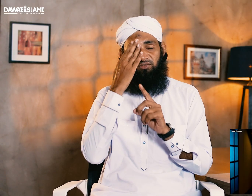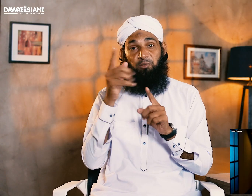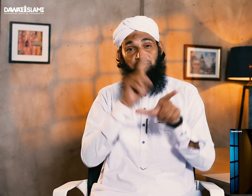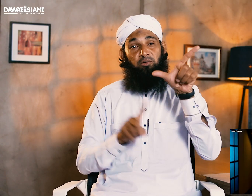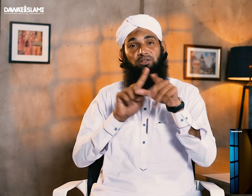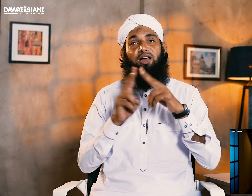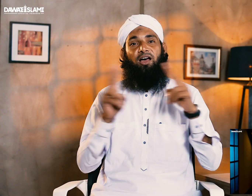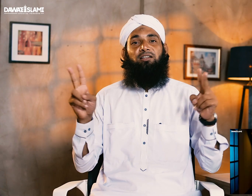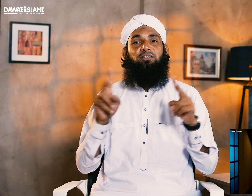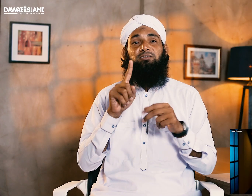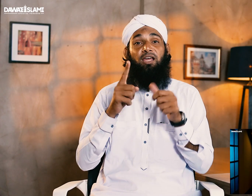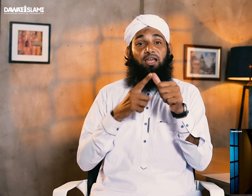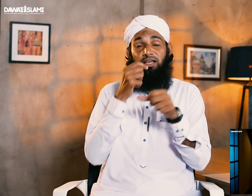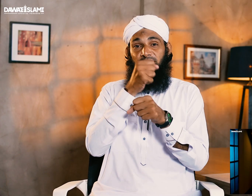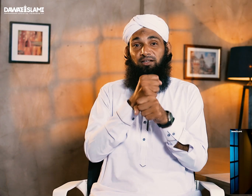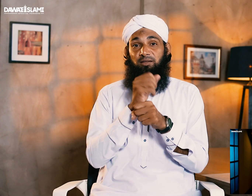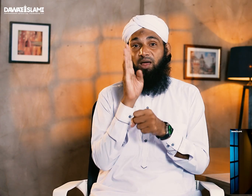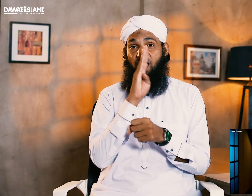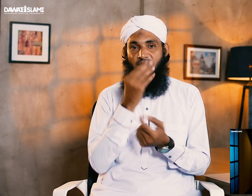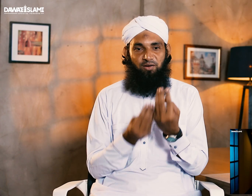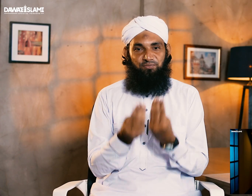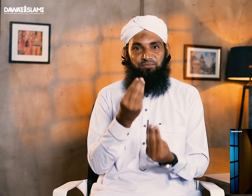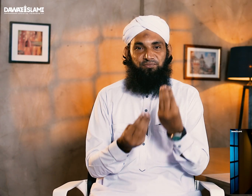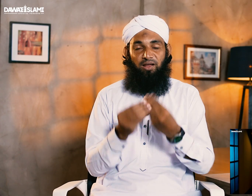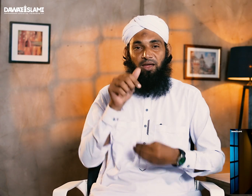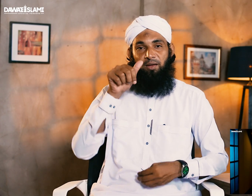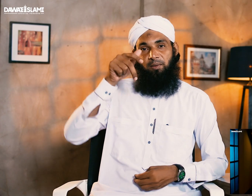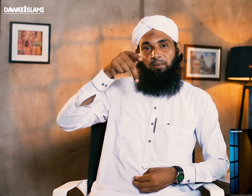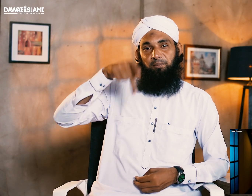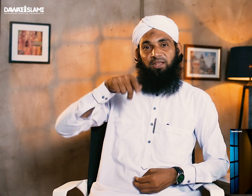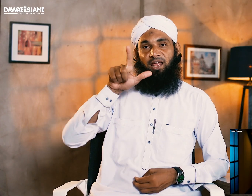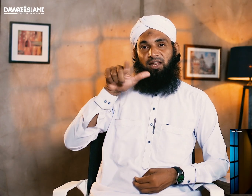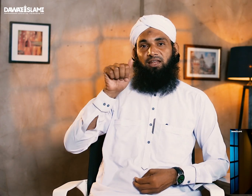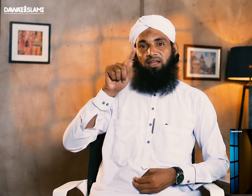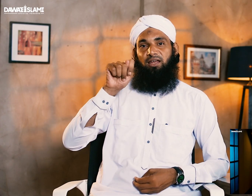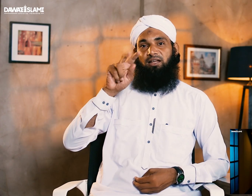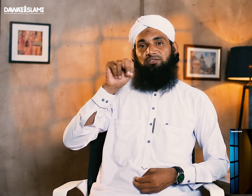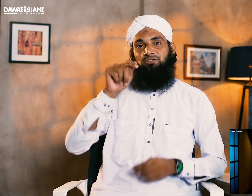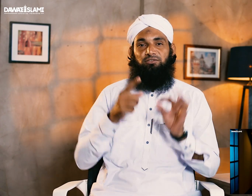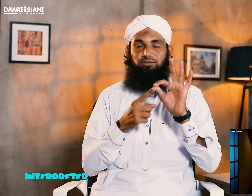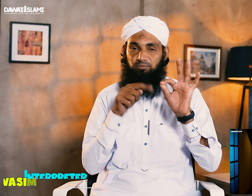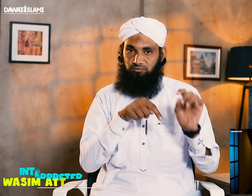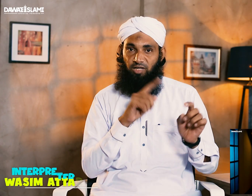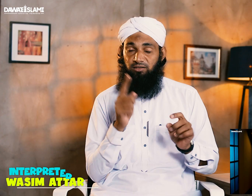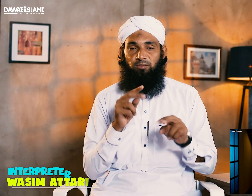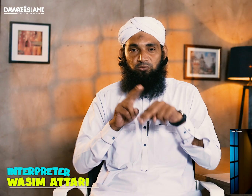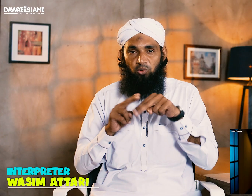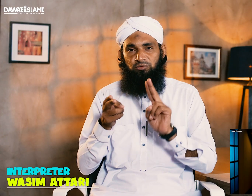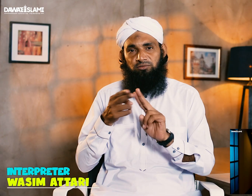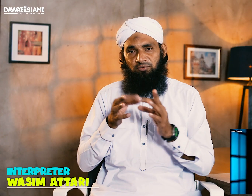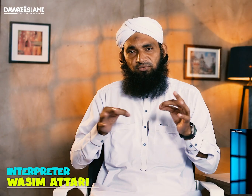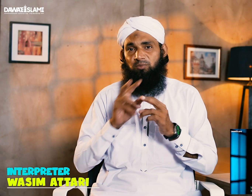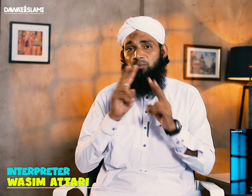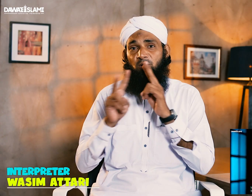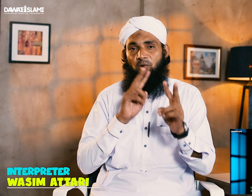خصوصی شجر کاری مہم کا اہتمام کرتی ہے۔ آپ بھی اس کیمپین کا حصہ بنیں اور محلے والوں، دوستوں، رشتہ داروں کو اس مہم سے آگاہ